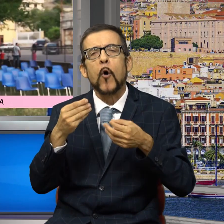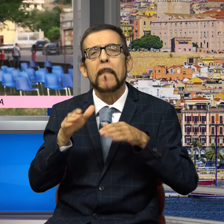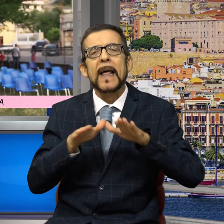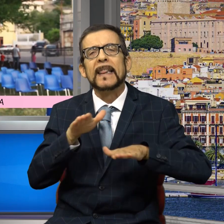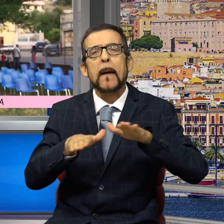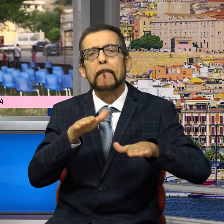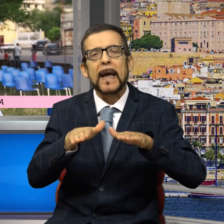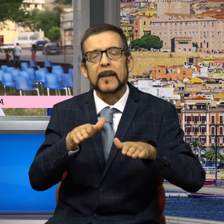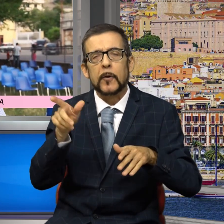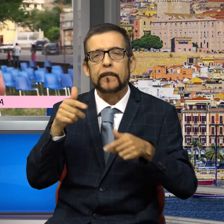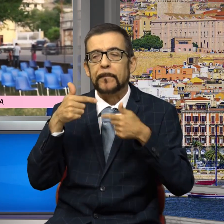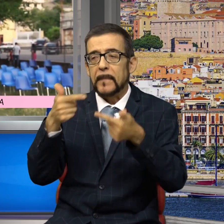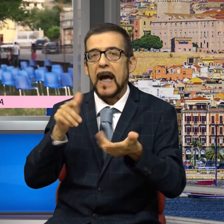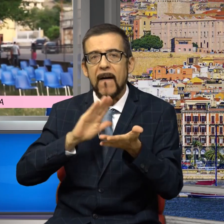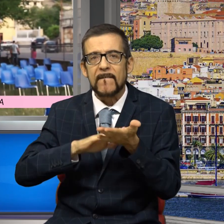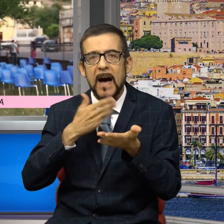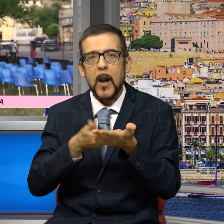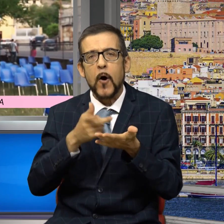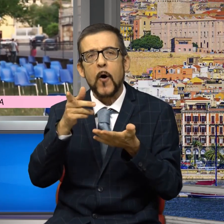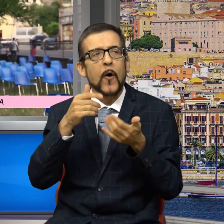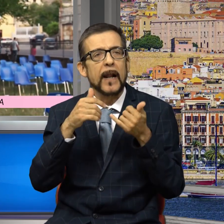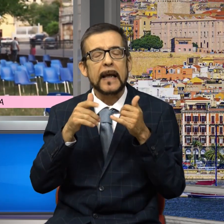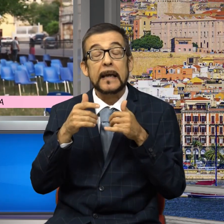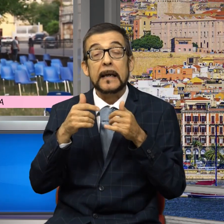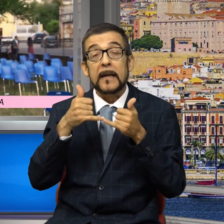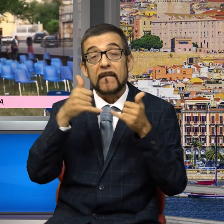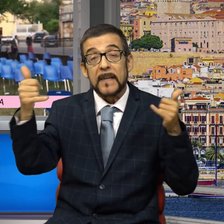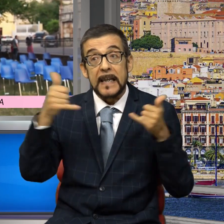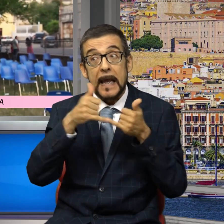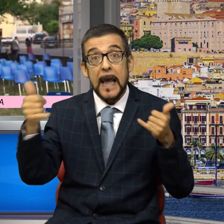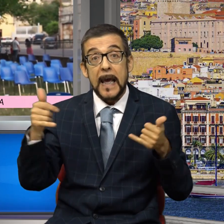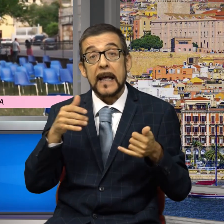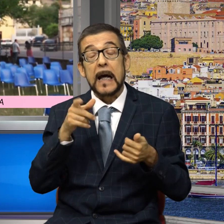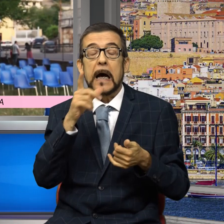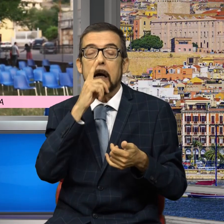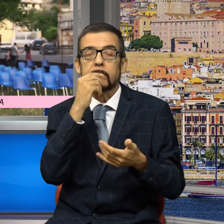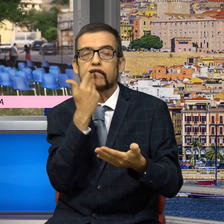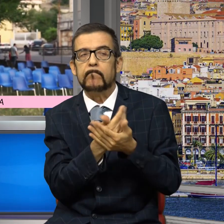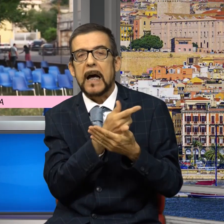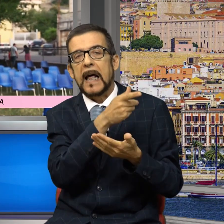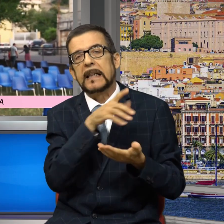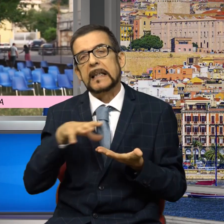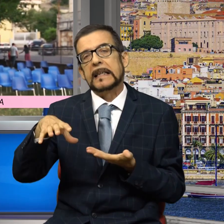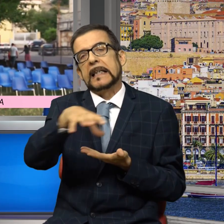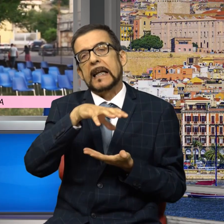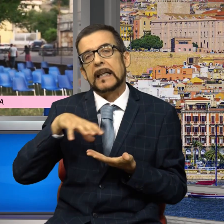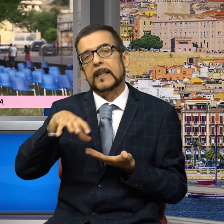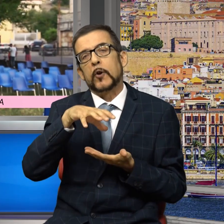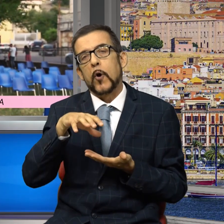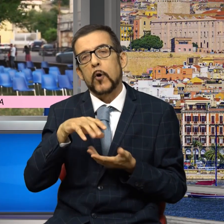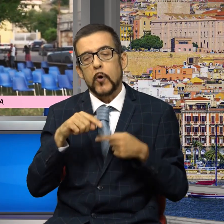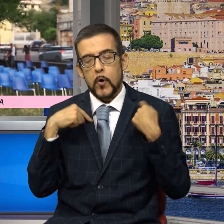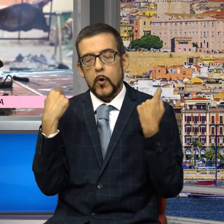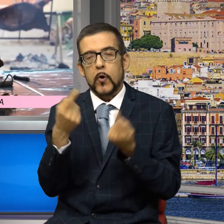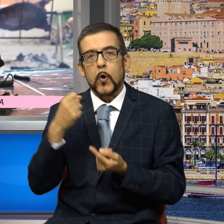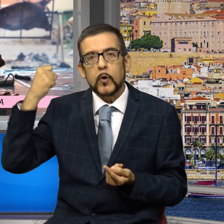principale è quello di valorizzare una filiera che tenga conto molto delle caratteristiche del territorio, quindi le peculiarità dei nostri pascoli,